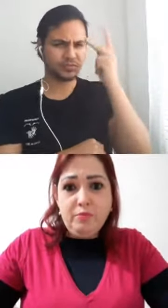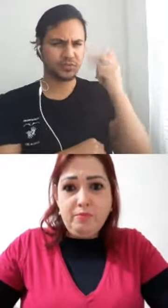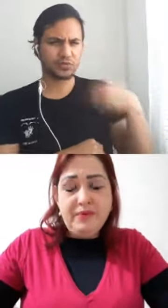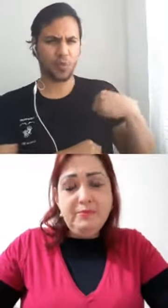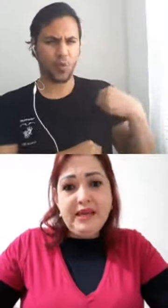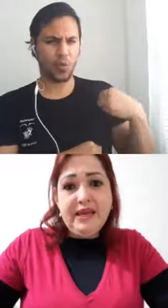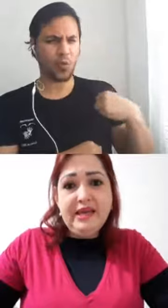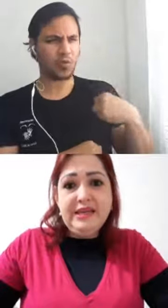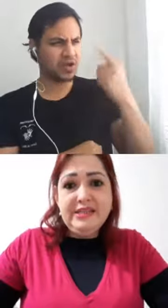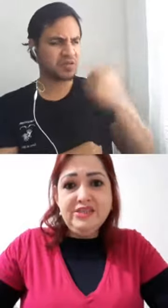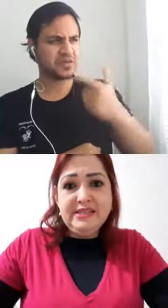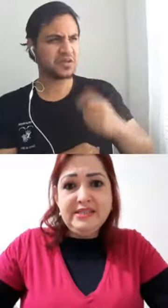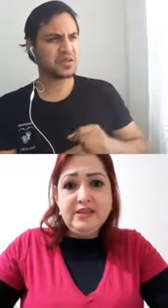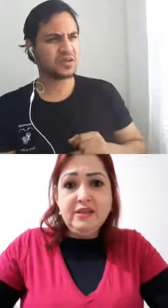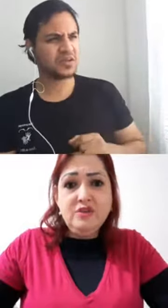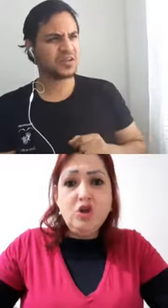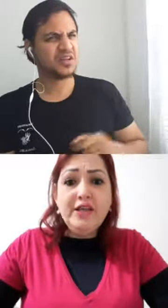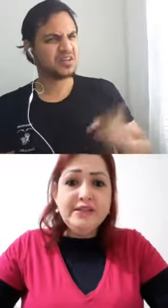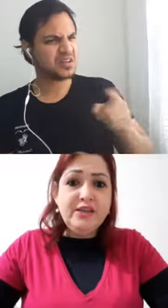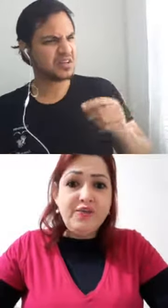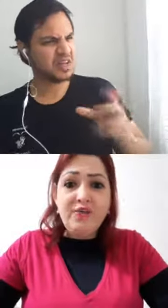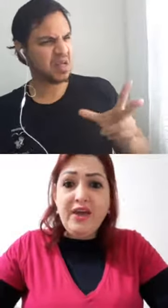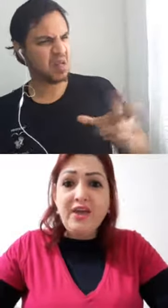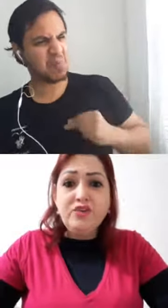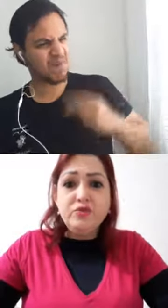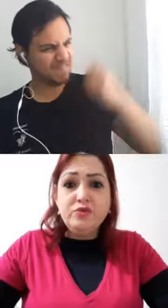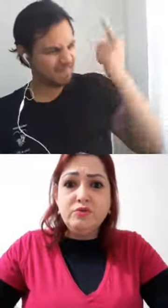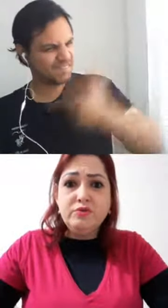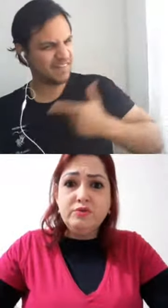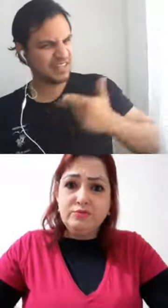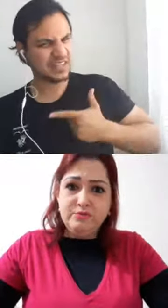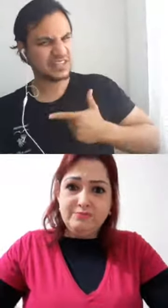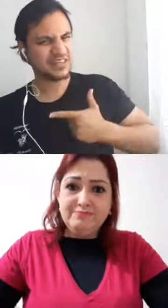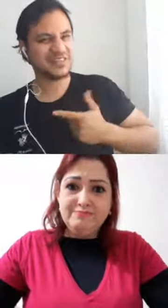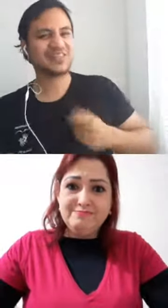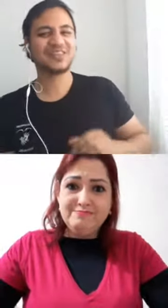ficou bem para ele, ele diz assim: Nossa, que feio!